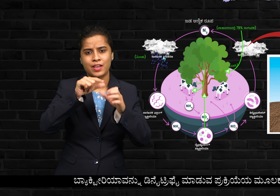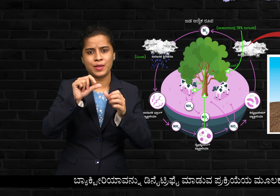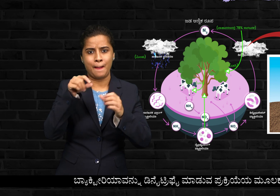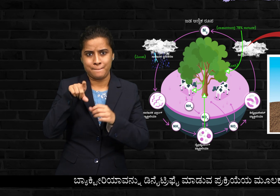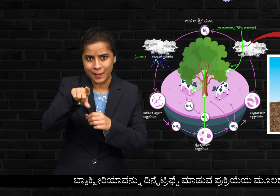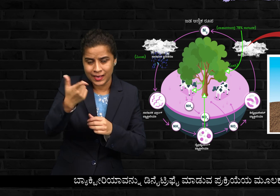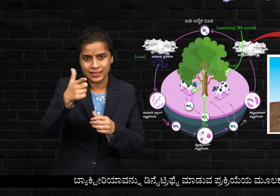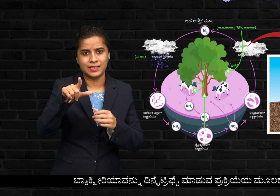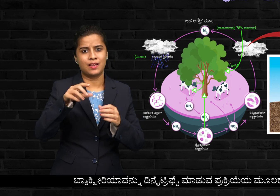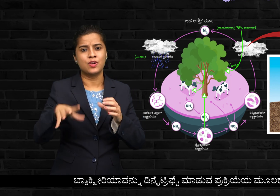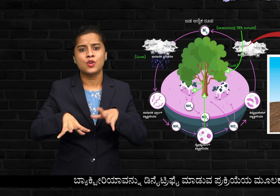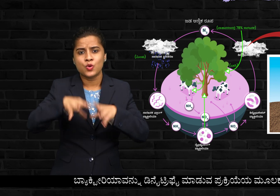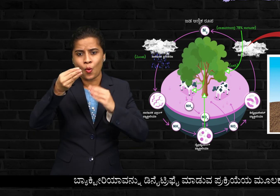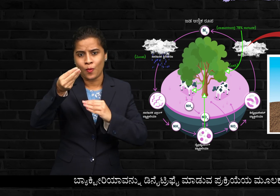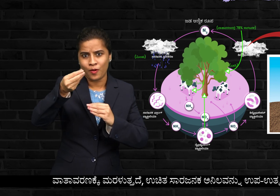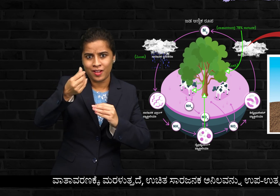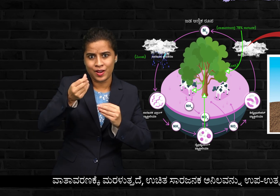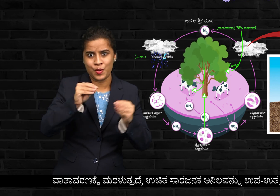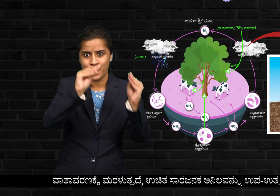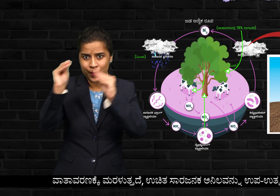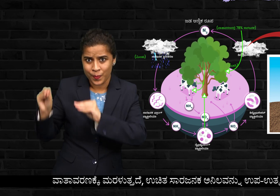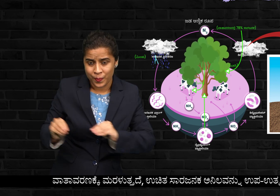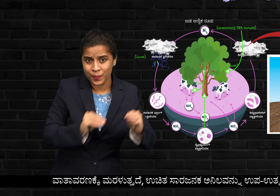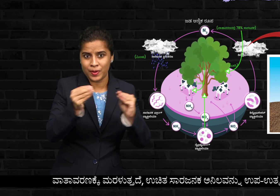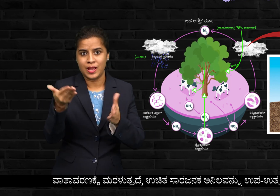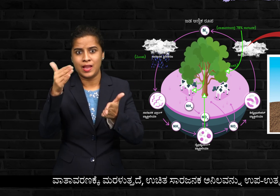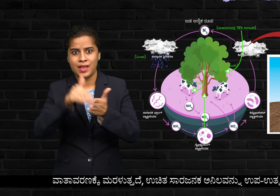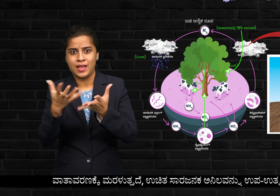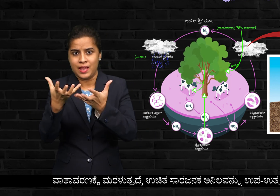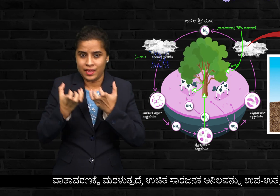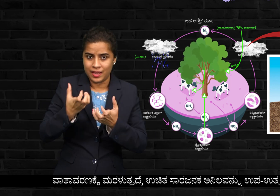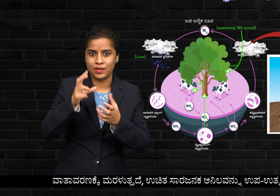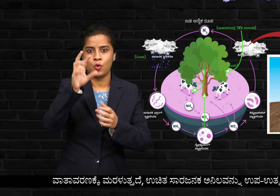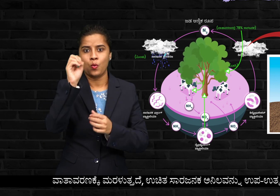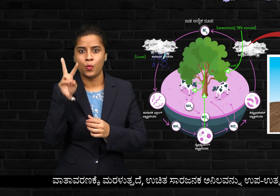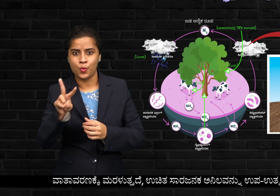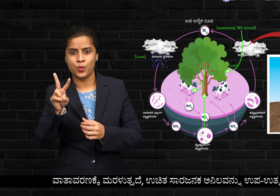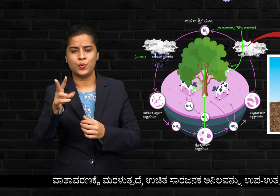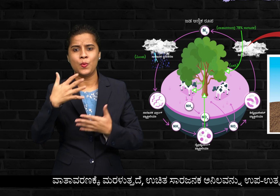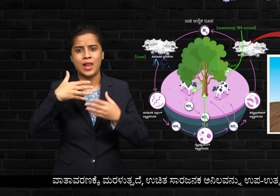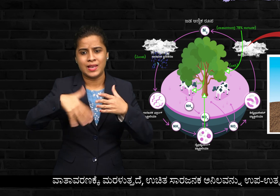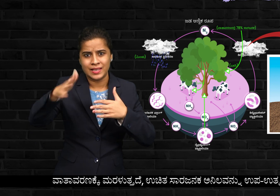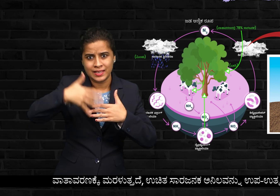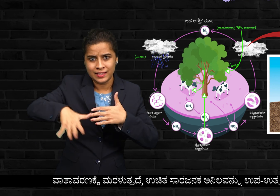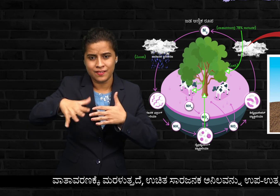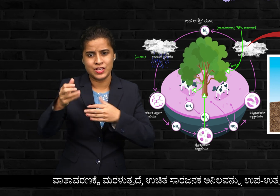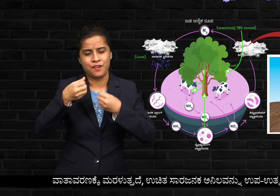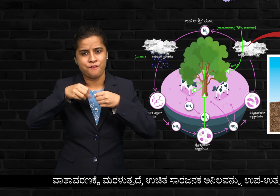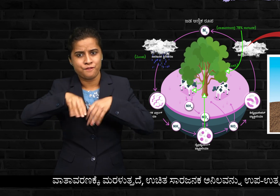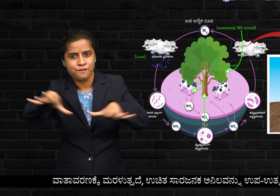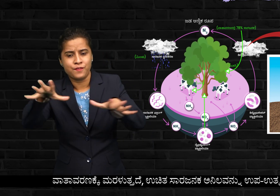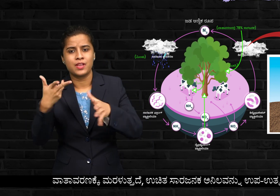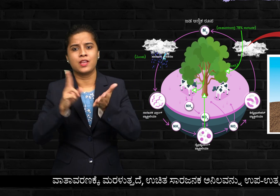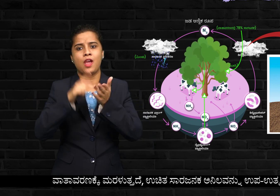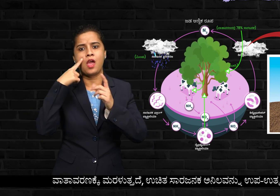ಮಾಡುವ ಪ್ರಕ್ರಿಯೆಯ ಮೂಲಕ ಸಾರಜನಕವು ವಾತಾವರಣಕ್ಕೆ ಮರಳುತ್ತದೆ, ಉಚಿತ ಸಾರಜನಕ ಅನಿಲವನ್ನು ಉಪ ಉತ್ಪನ್ನವಾಗಿ